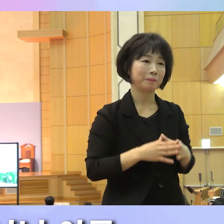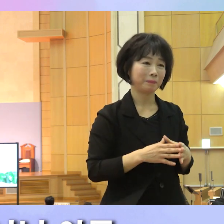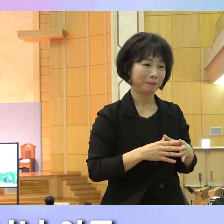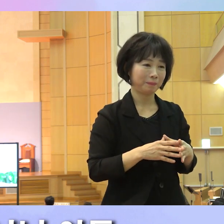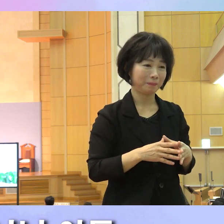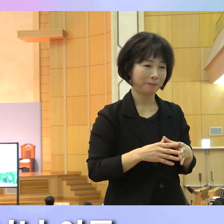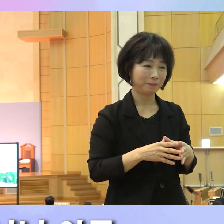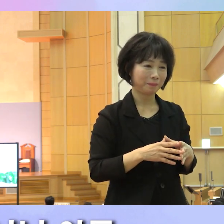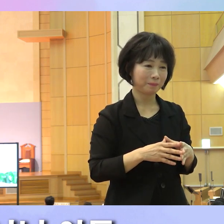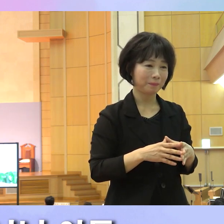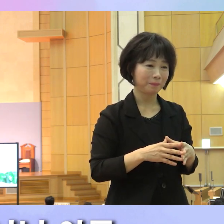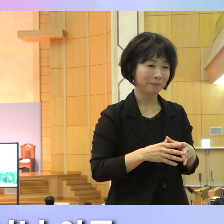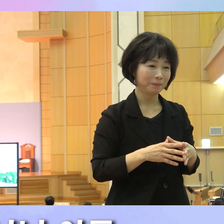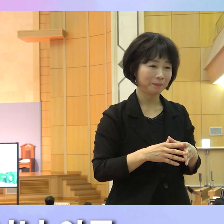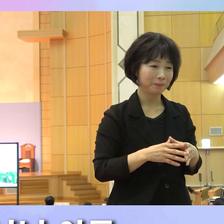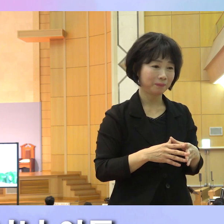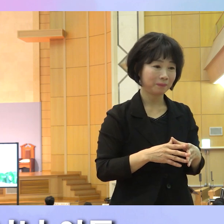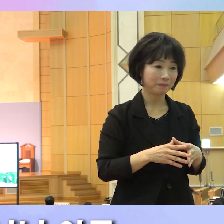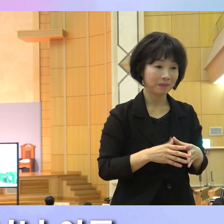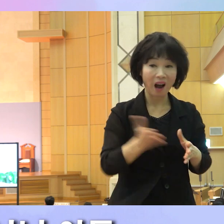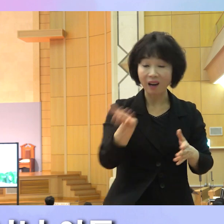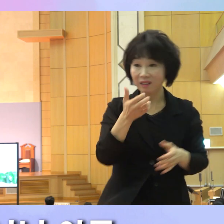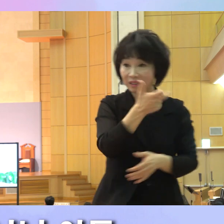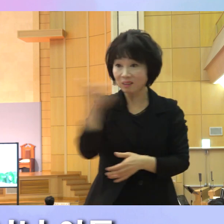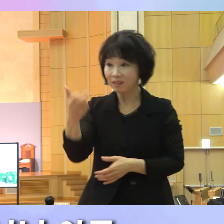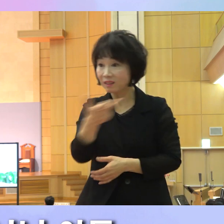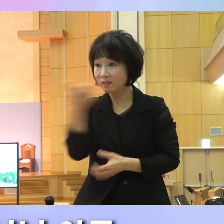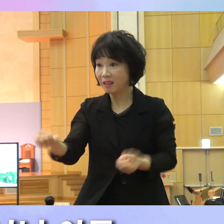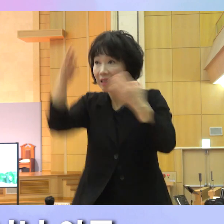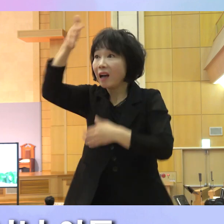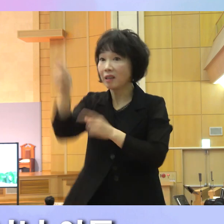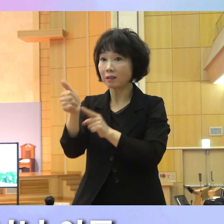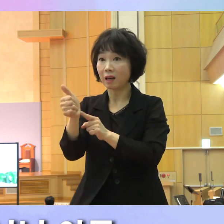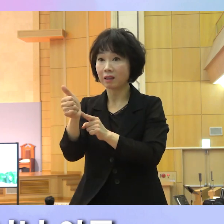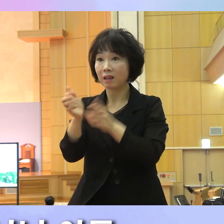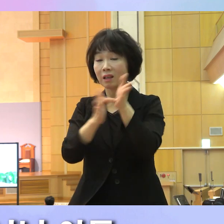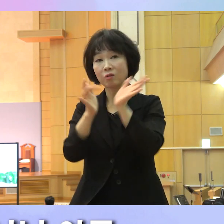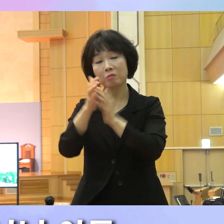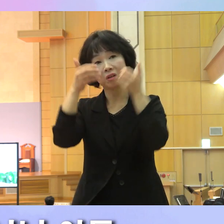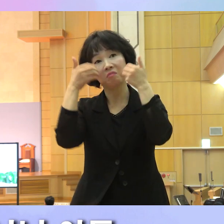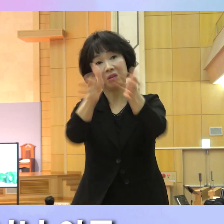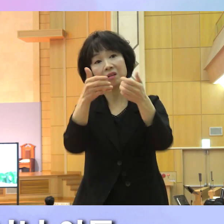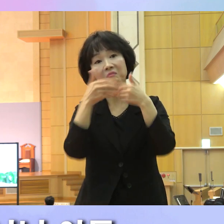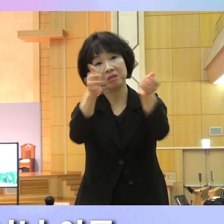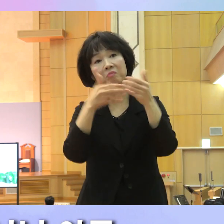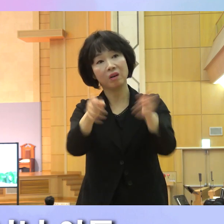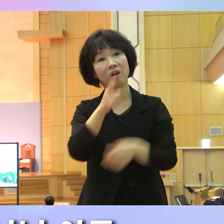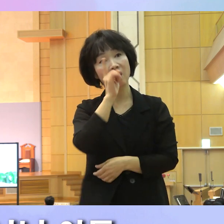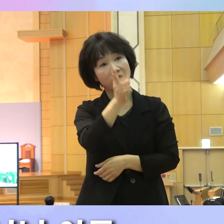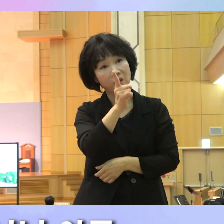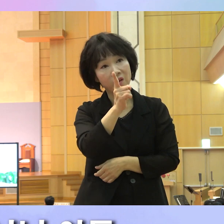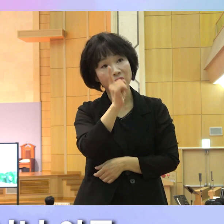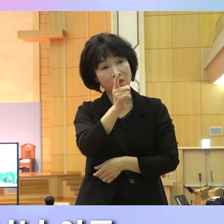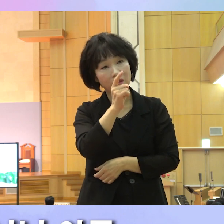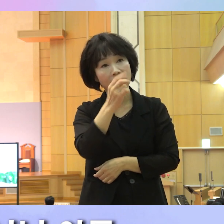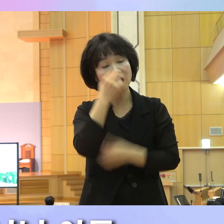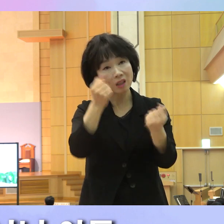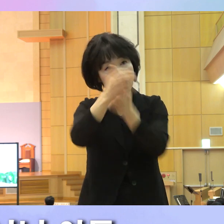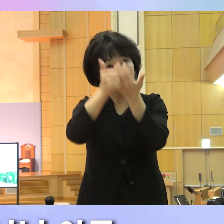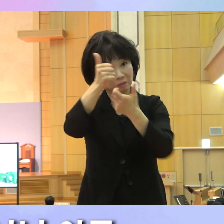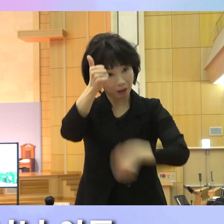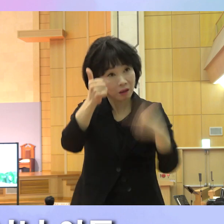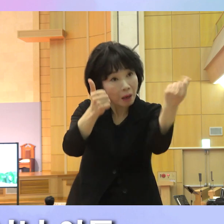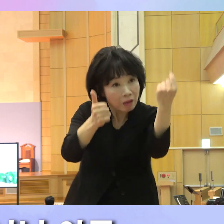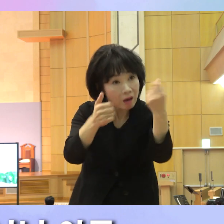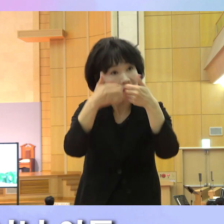아까 대제사장도 예수님을 가리켜서 너 살아계신 하나님의 아들이라고? 너가 그리스도라고? 말해봐.